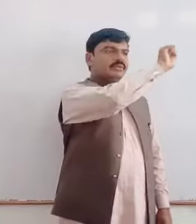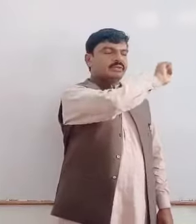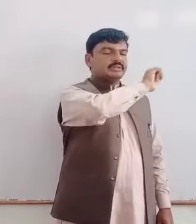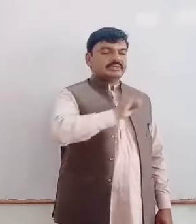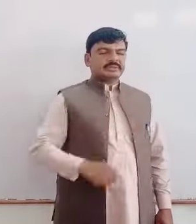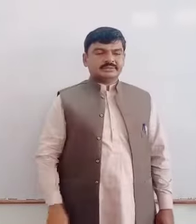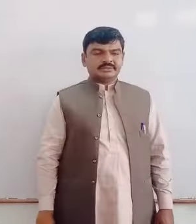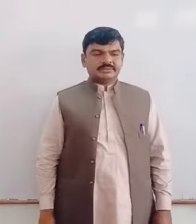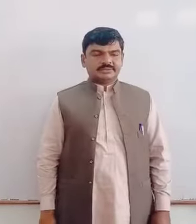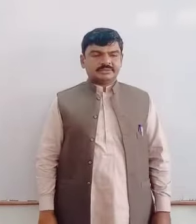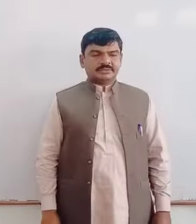ओहद, शहीद,